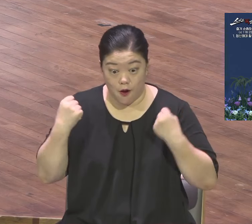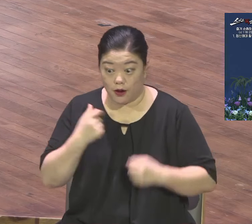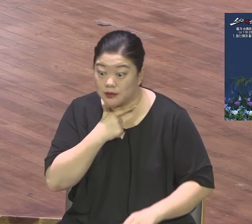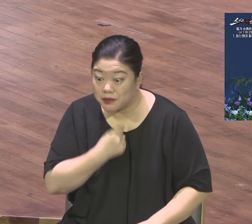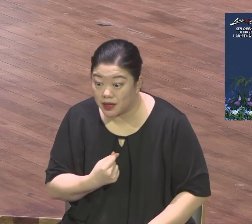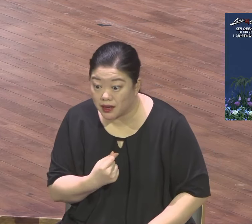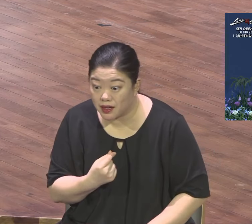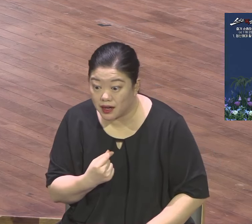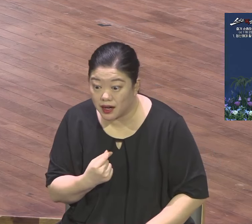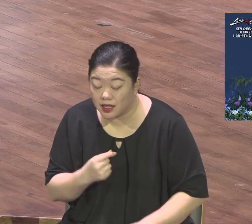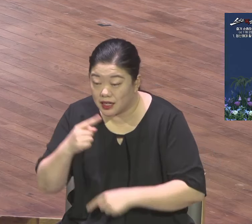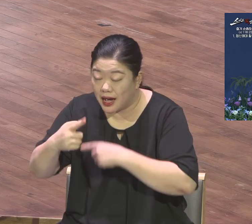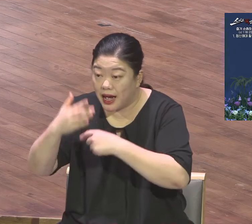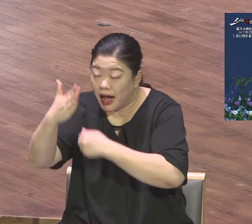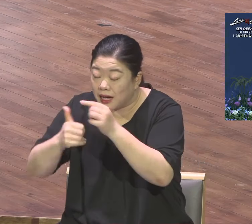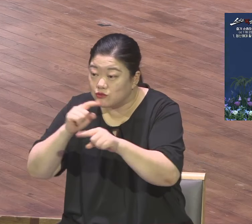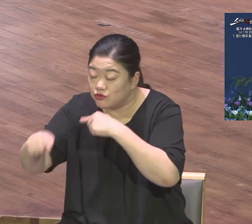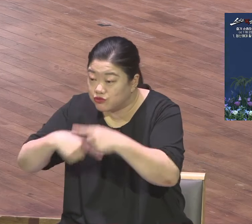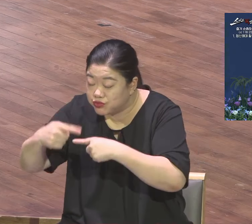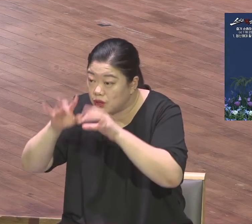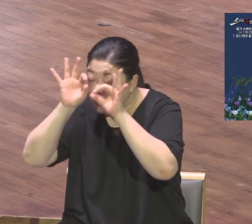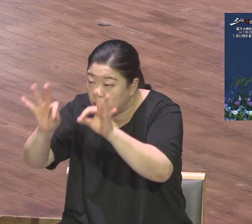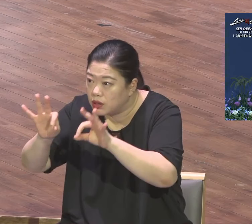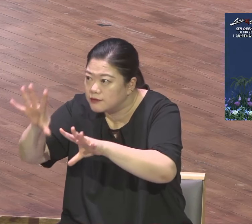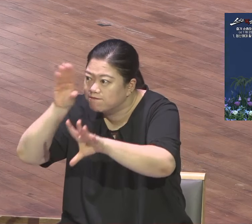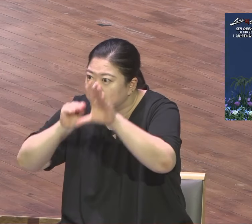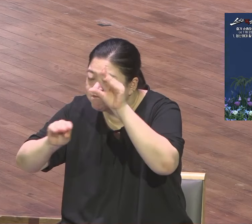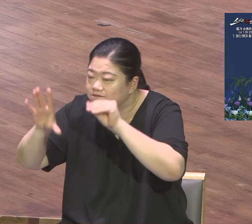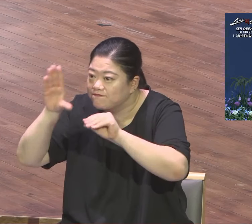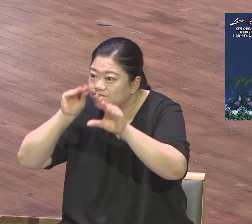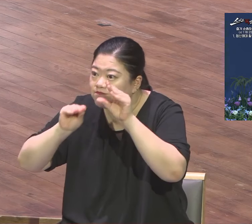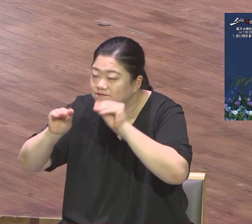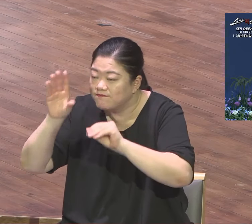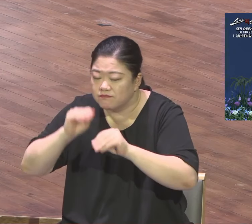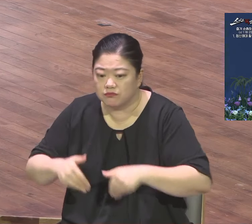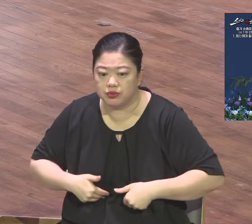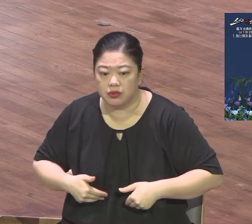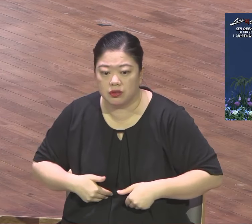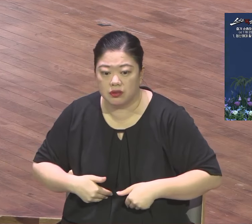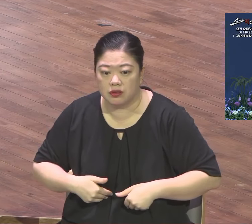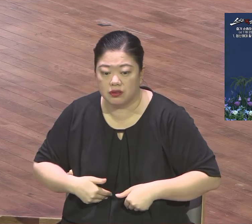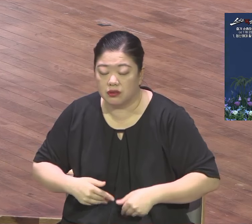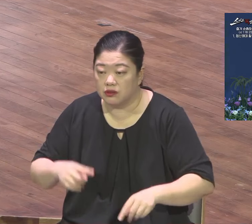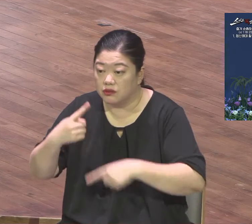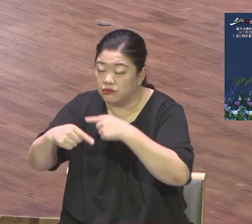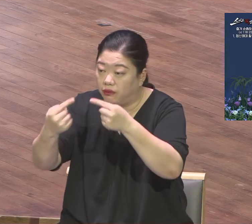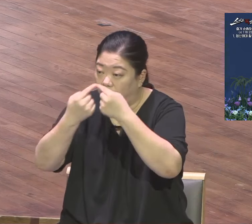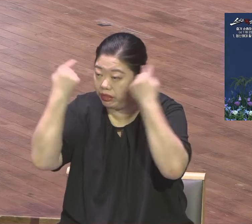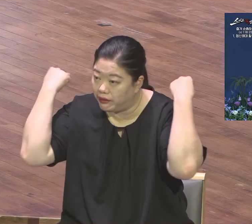말씀에. 말씀 들어야 살아요. 말씀 들어야 성장합니다.